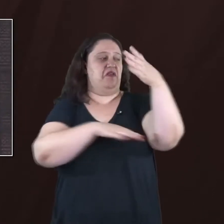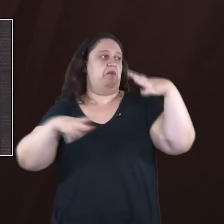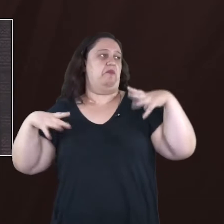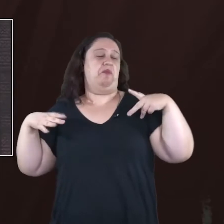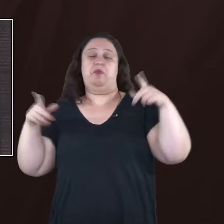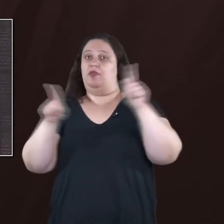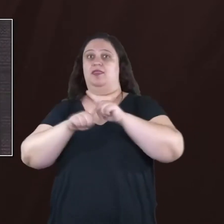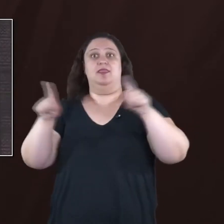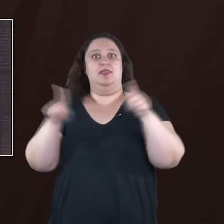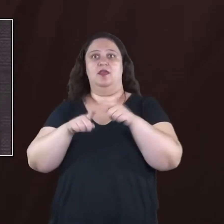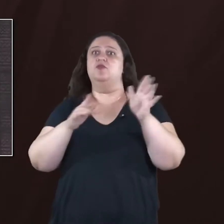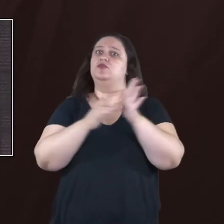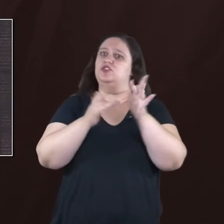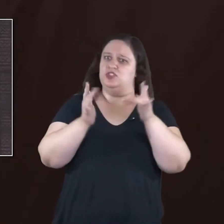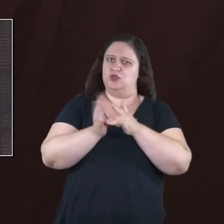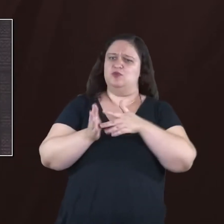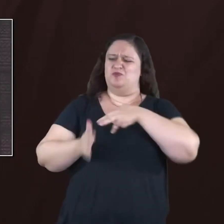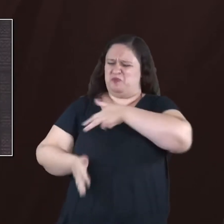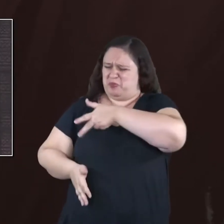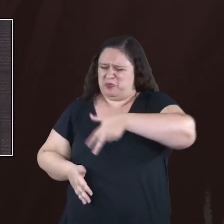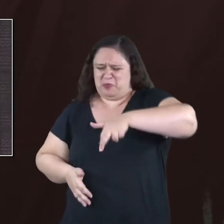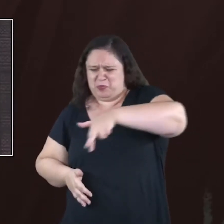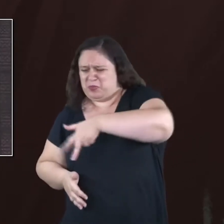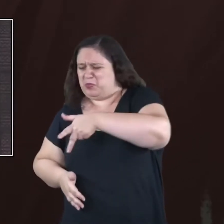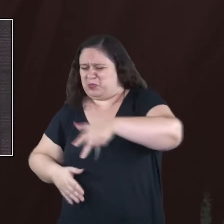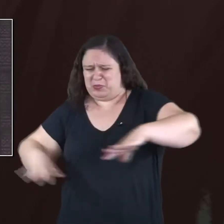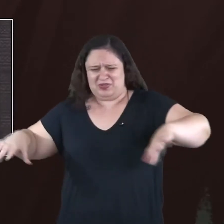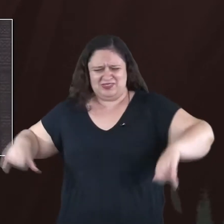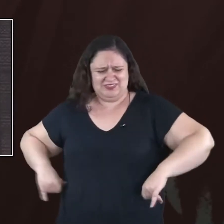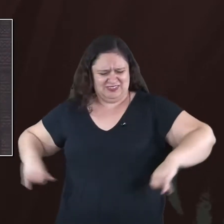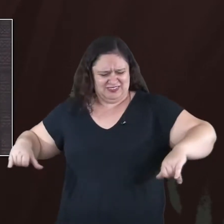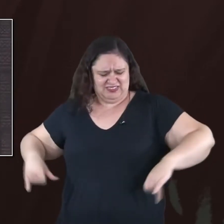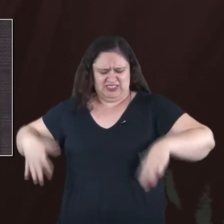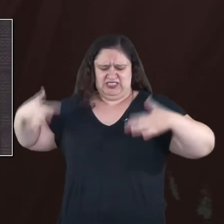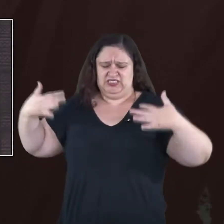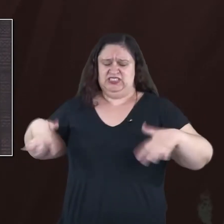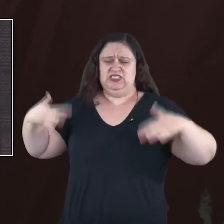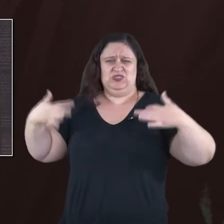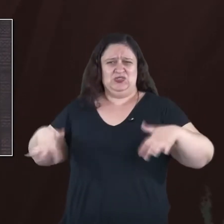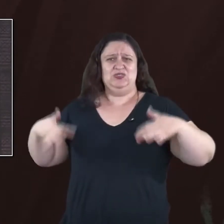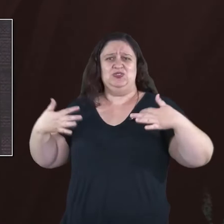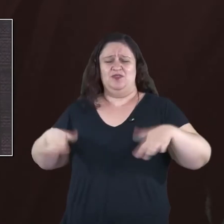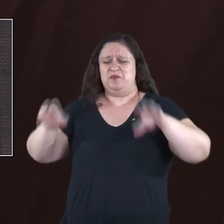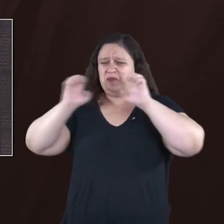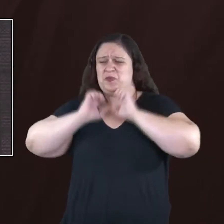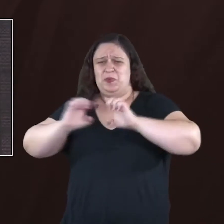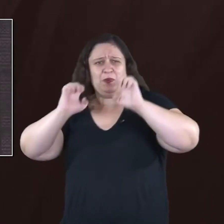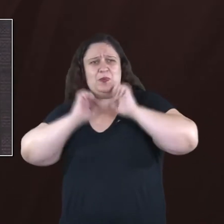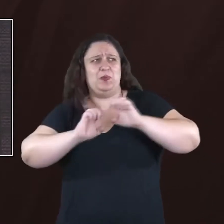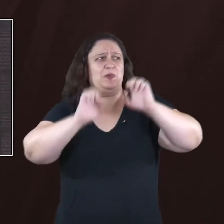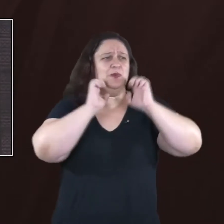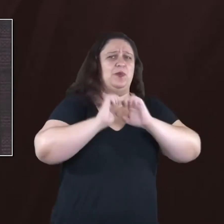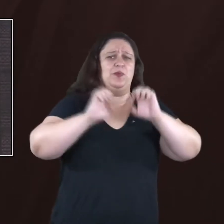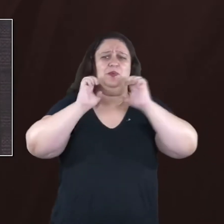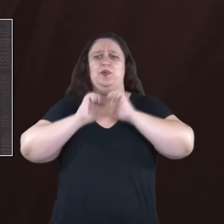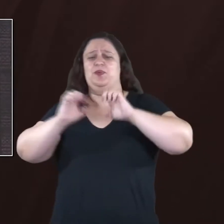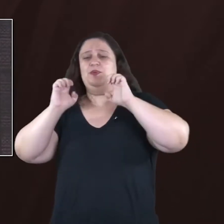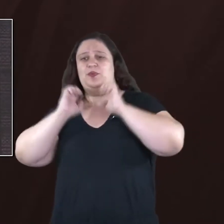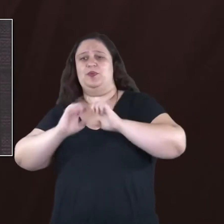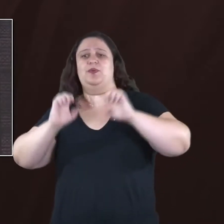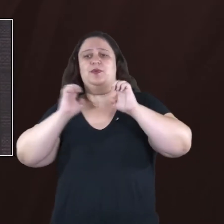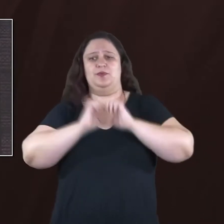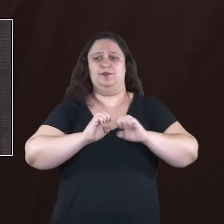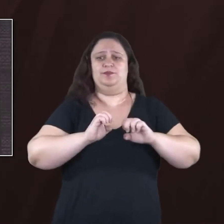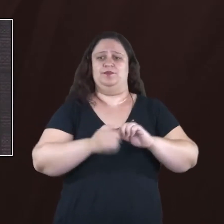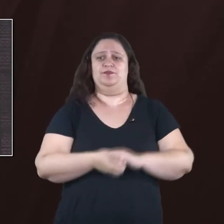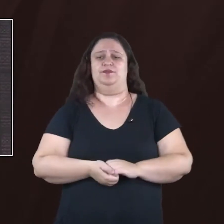no palácio. Ele andou de cidade em cidade, de aldeia em aldeia, pregando o evangelho do reino. E o nosso